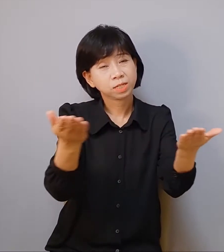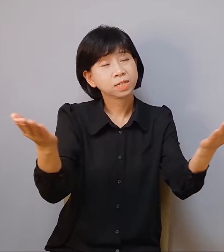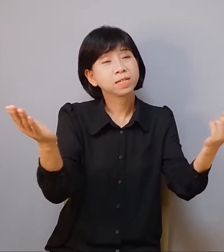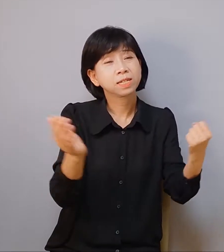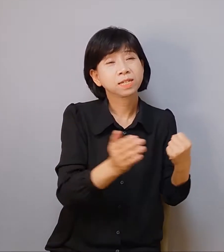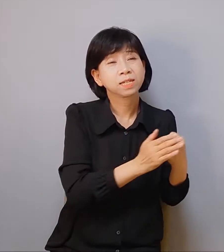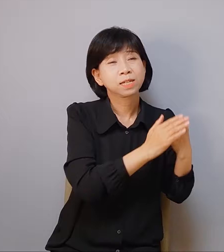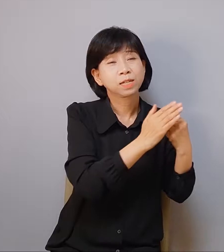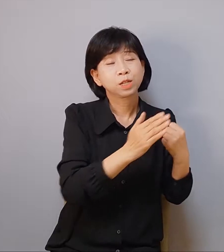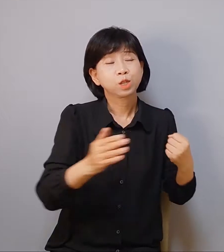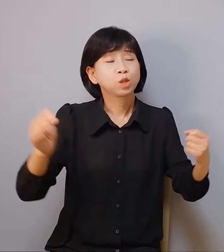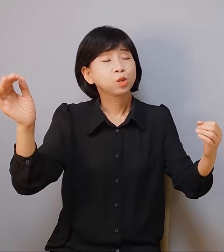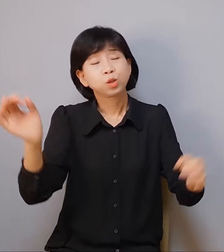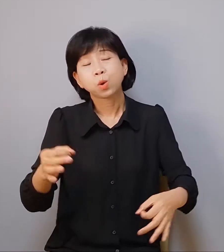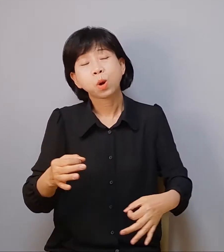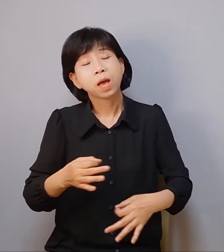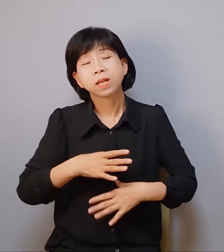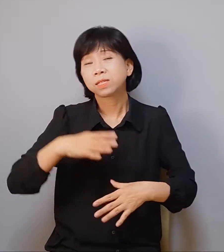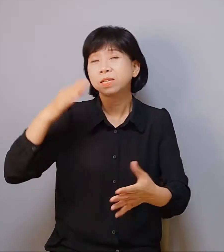도와주리니.